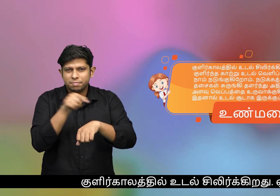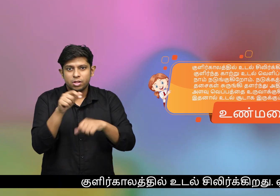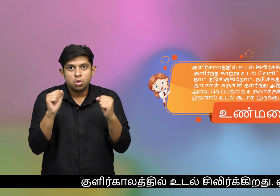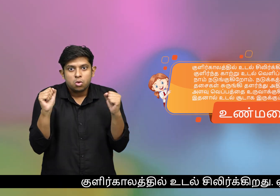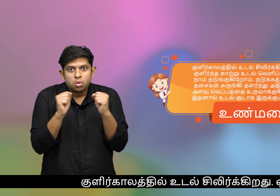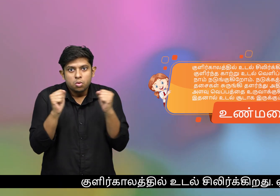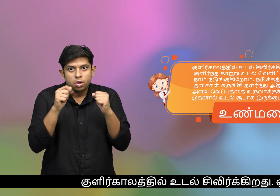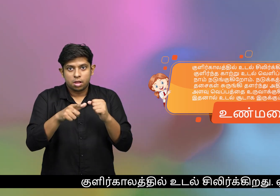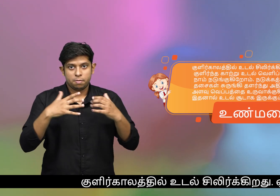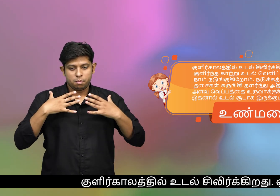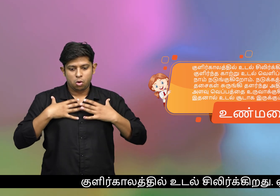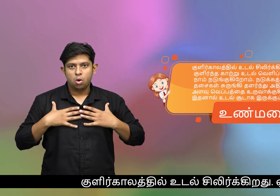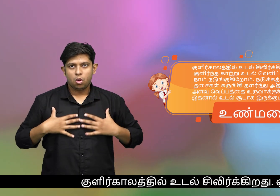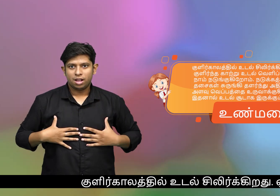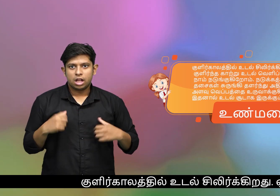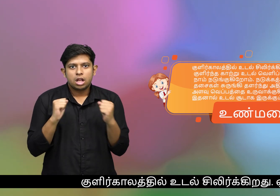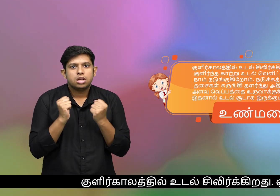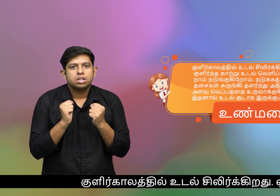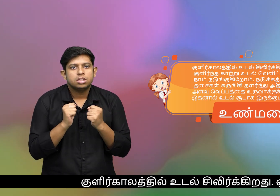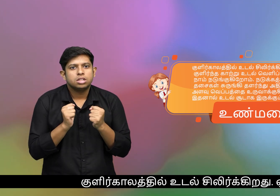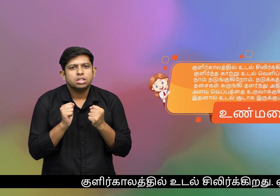குளிர்காலத்தில் உடல் சிலிர்க்கிறது. ஏன்?